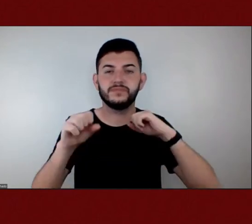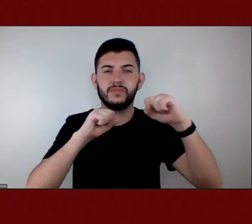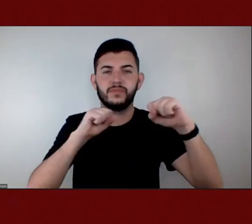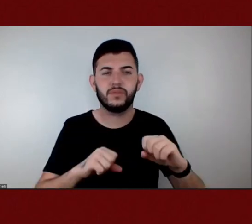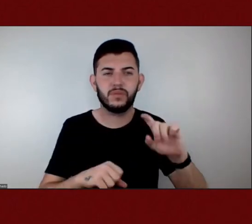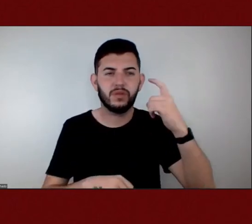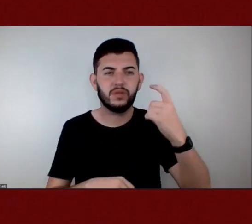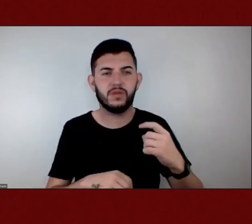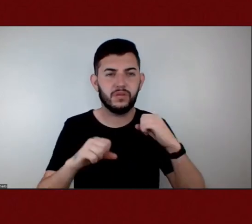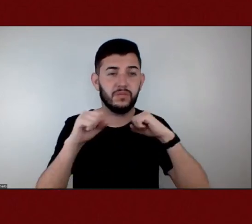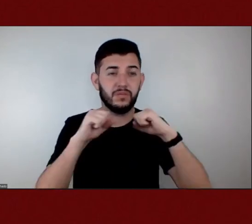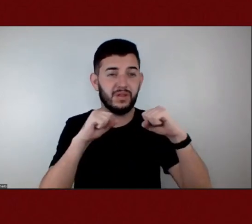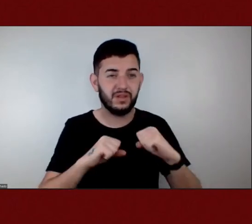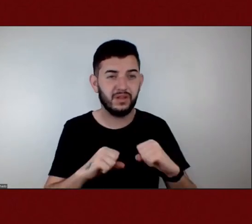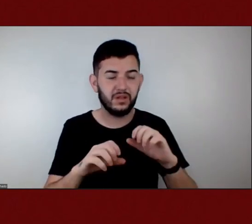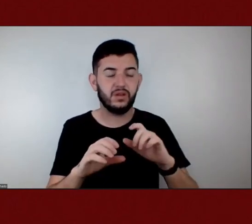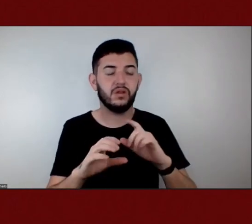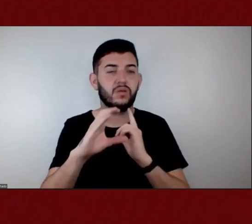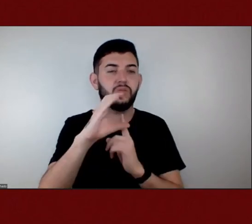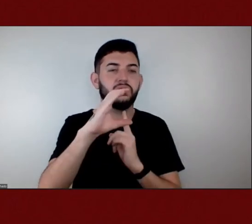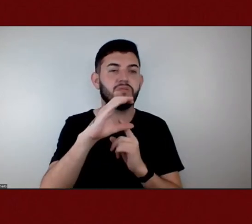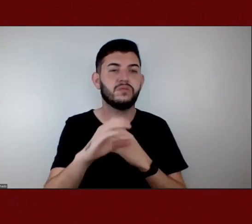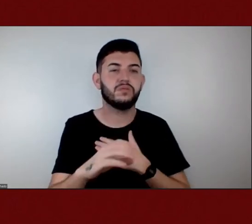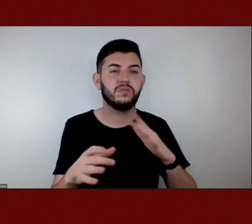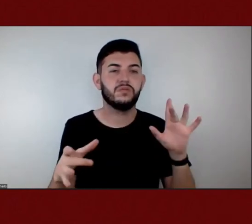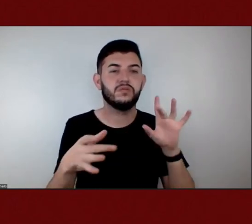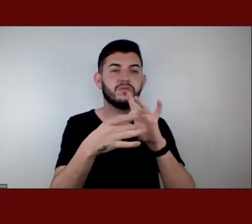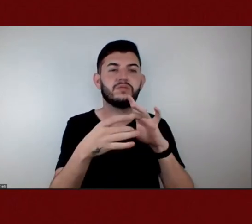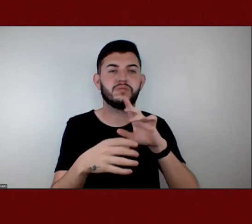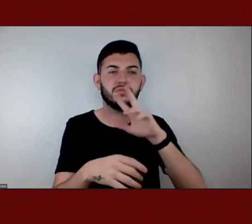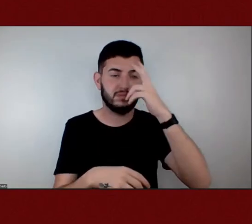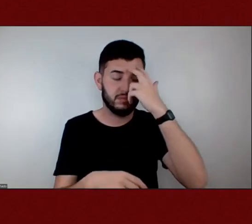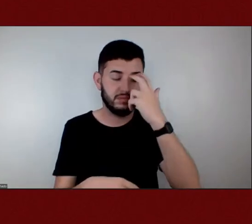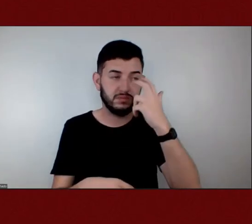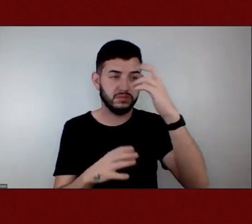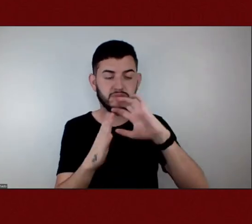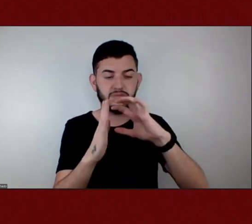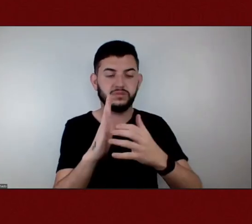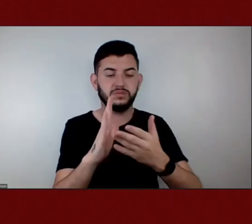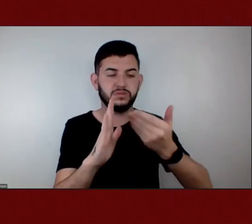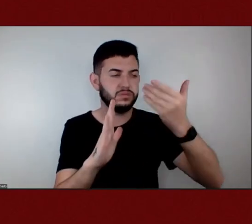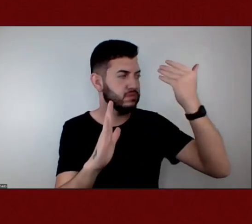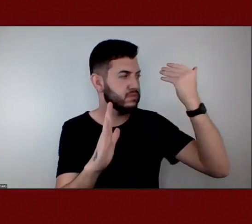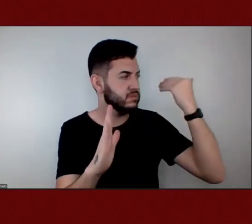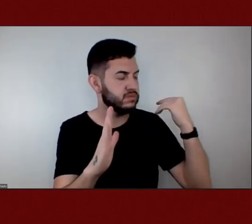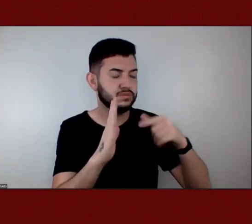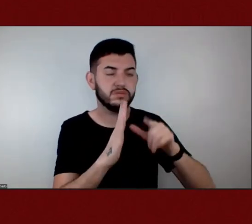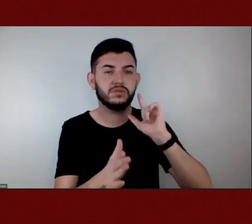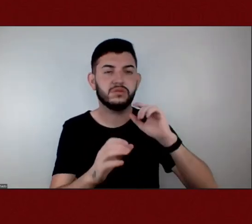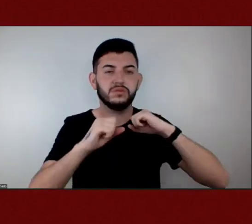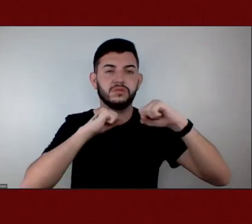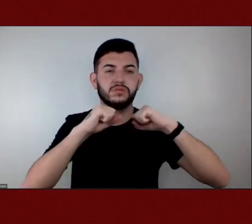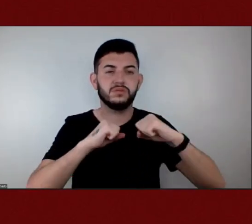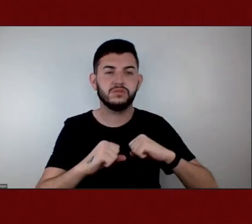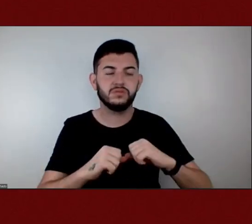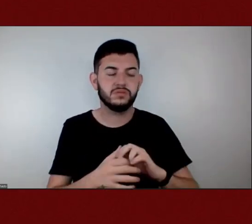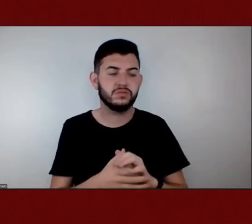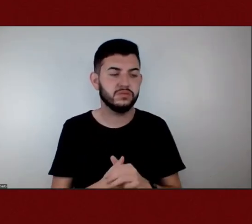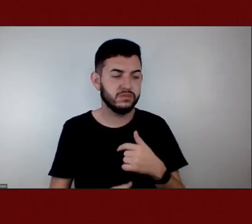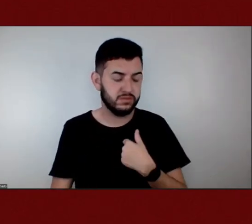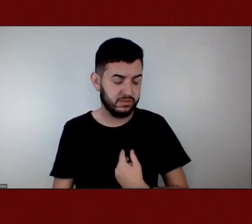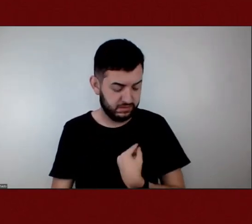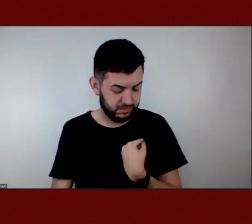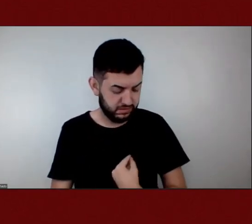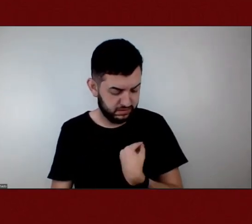vínculo com a cultura partidária foi anterior à militância em si. E eu nasci numa